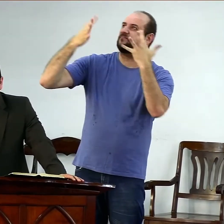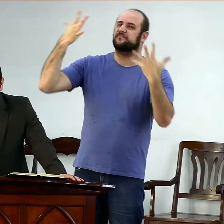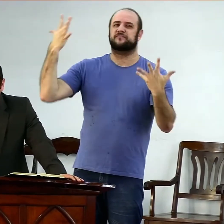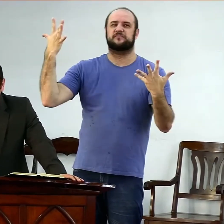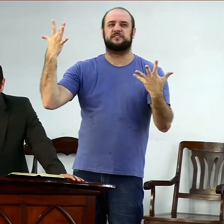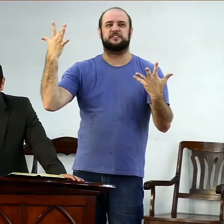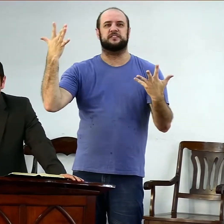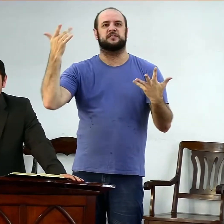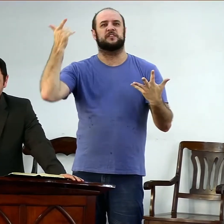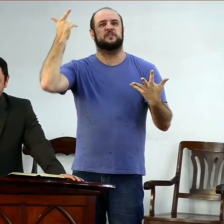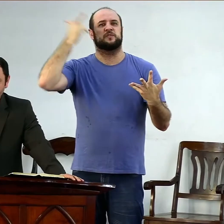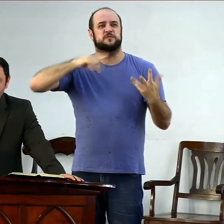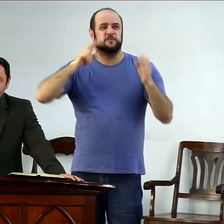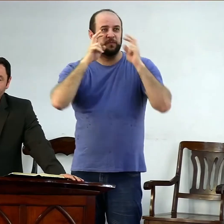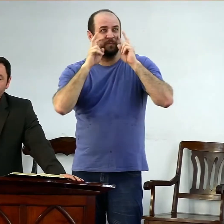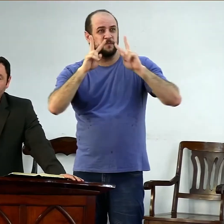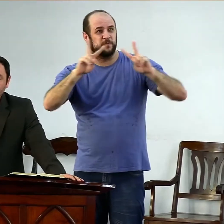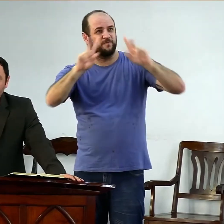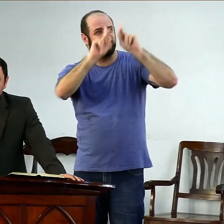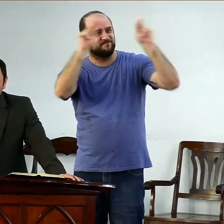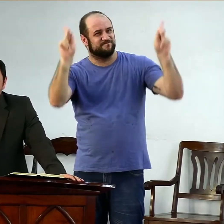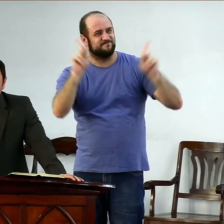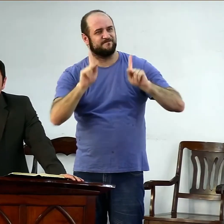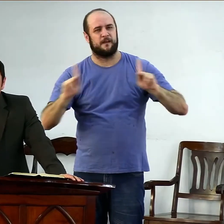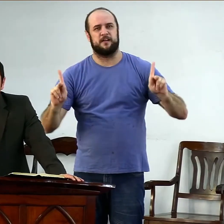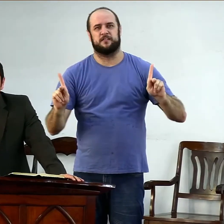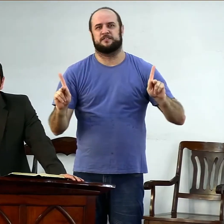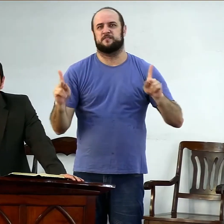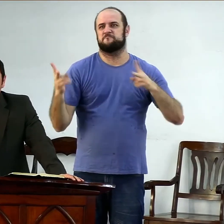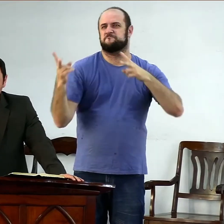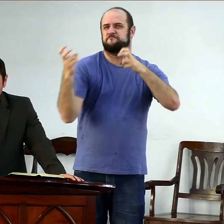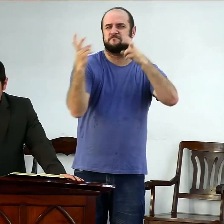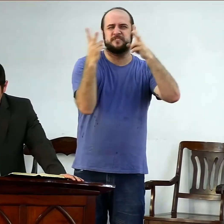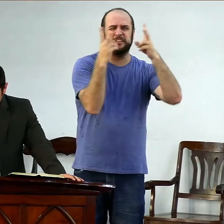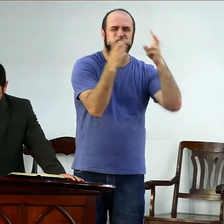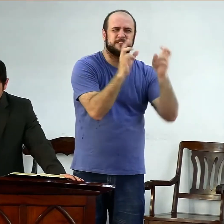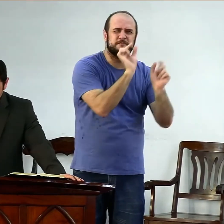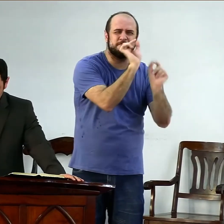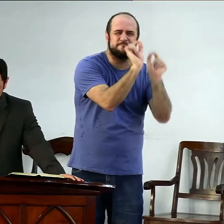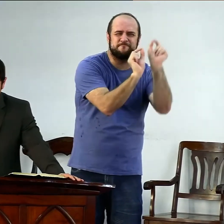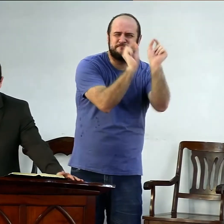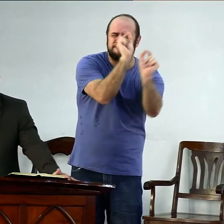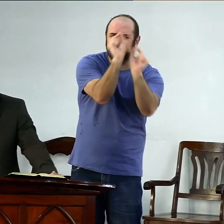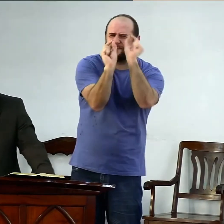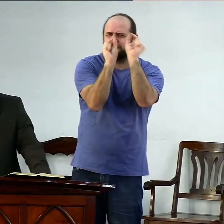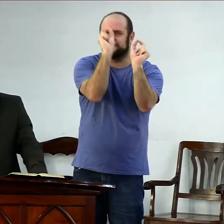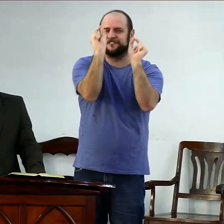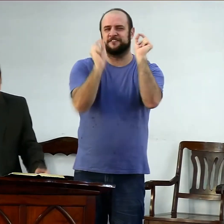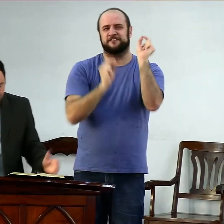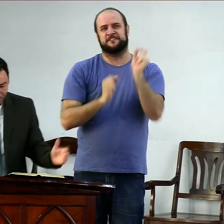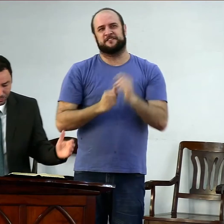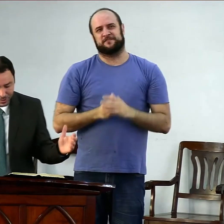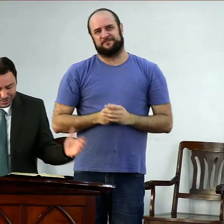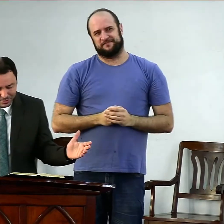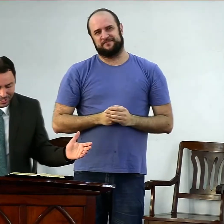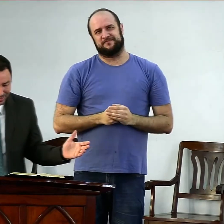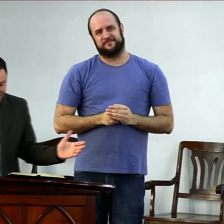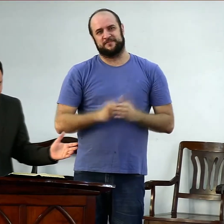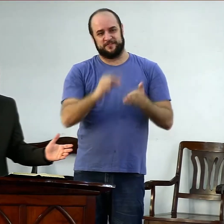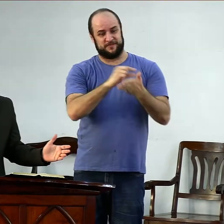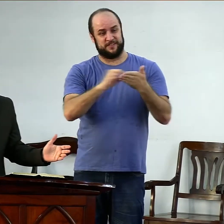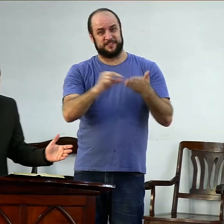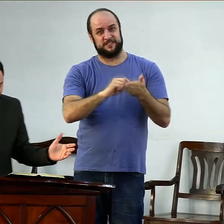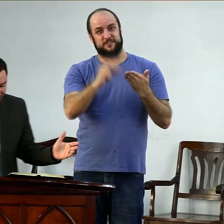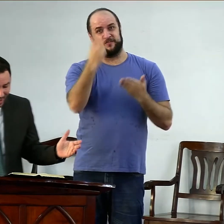visualizar os detalhes. Ele consegue perceber os mínimos detalhes. E o versículo